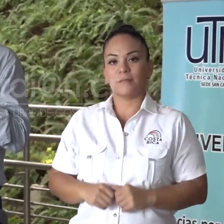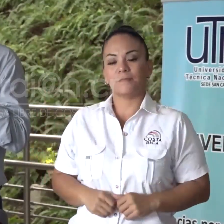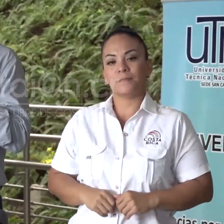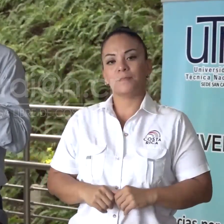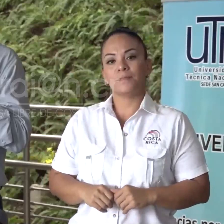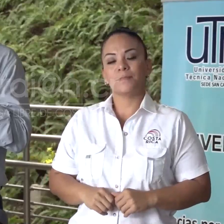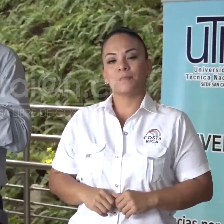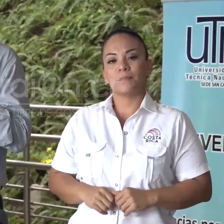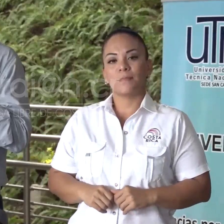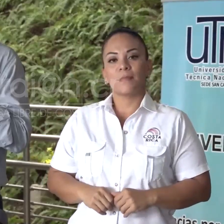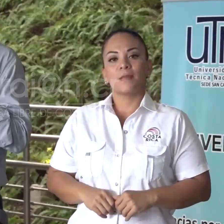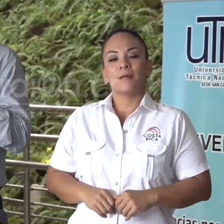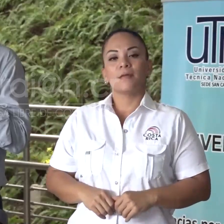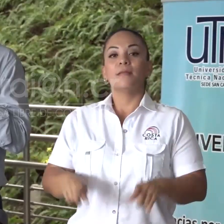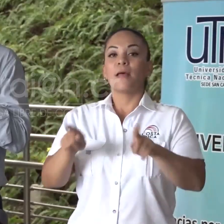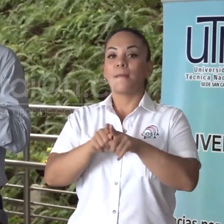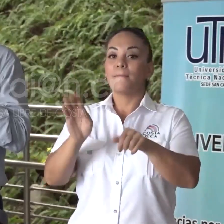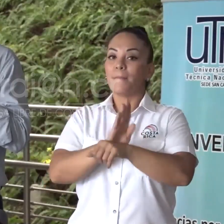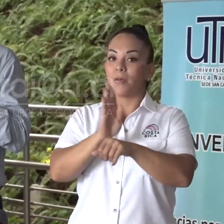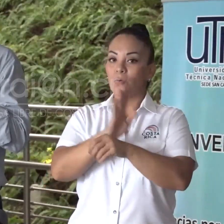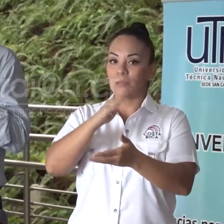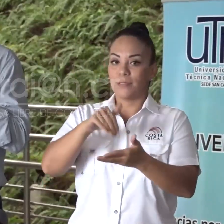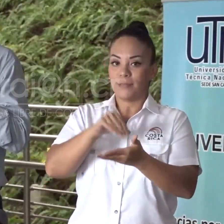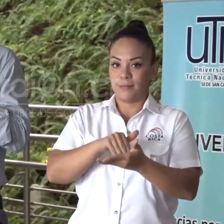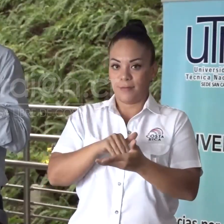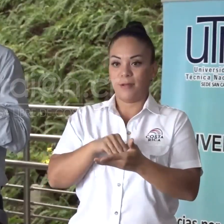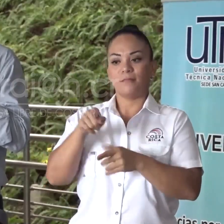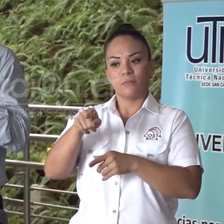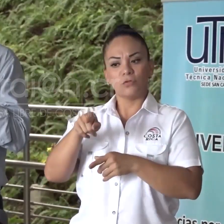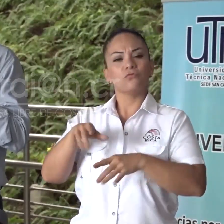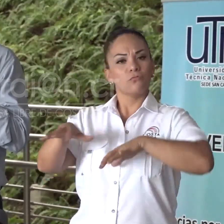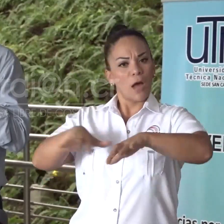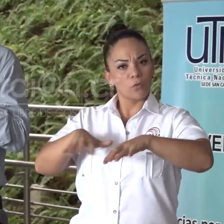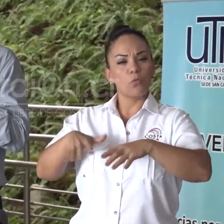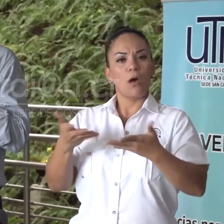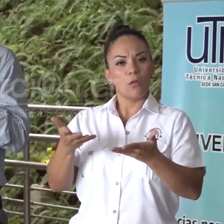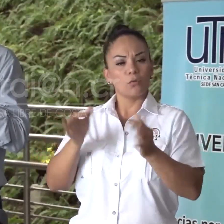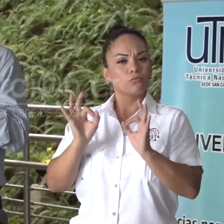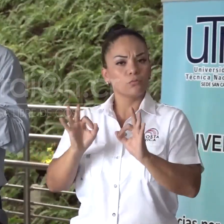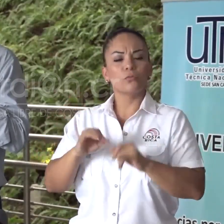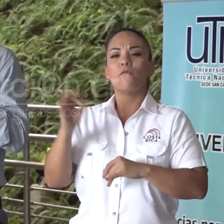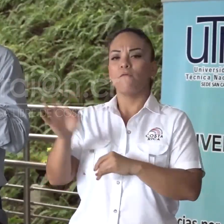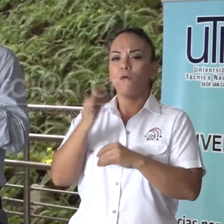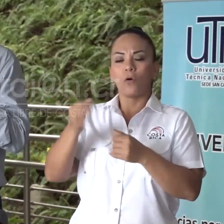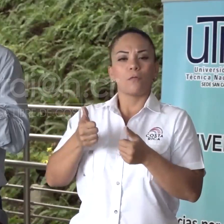y el Banco Central ha actuado de una manera